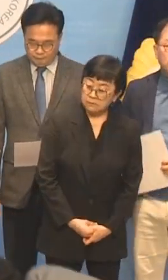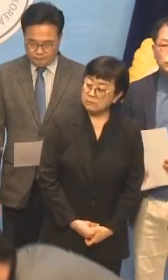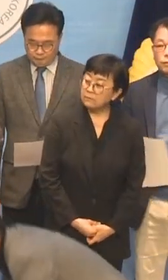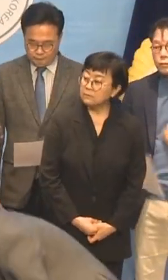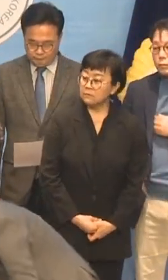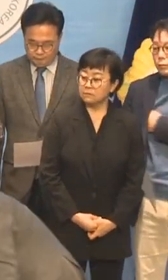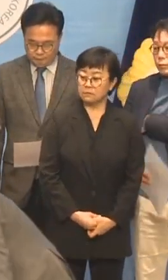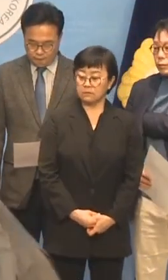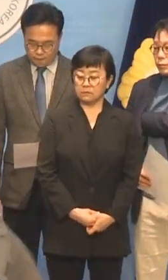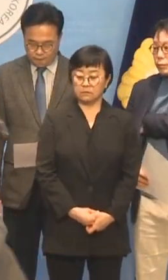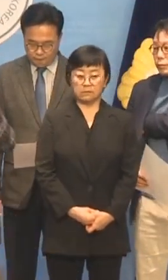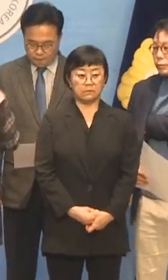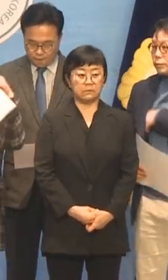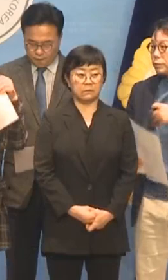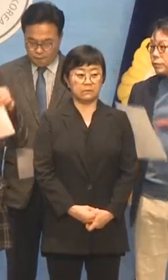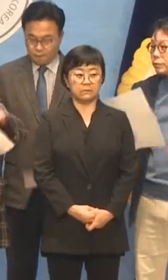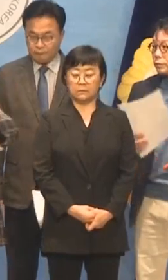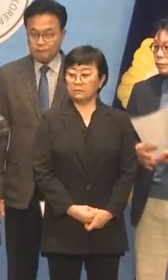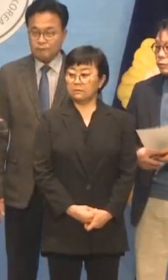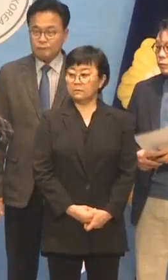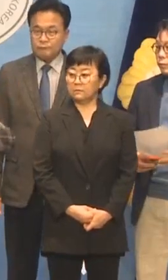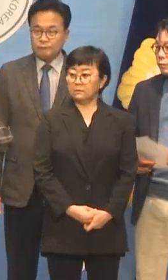이재명 대표.